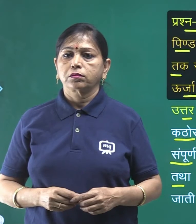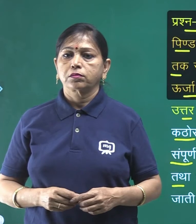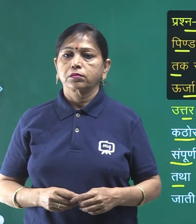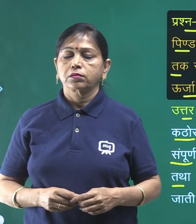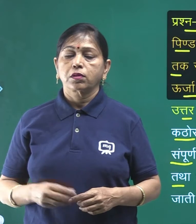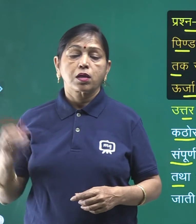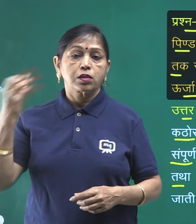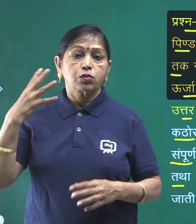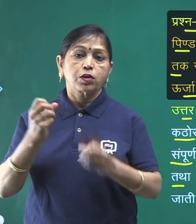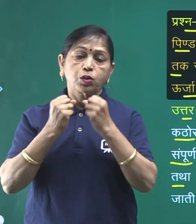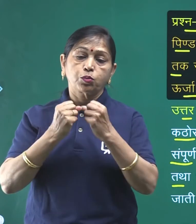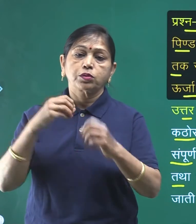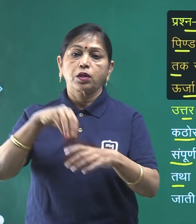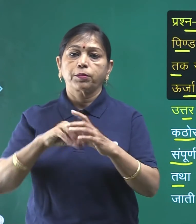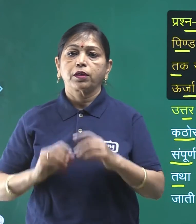ध्वनि ऊर्जा में